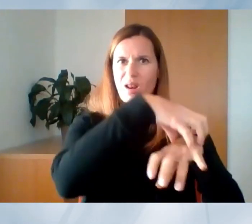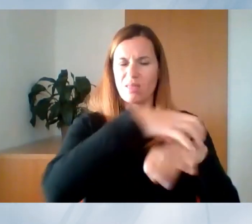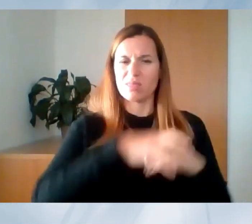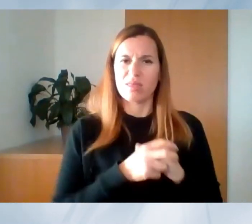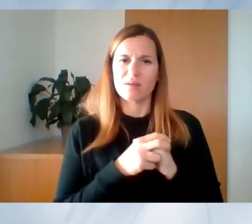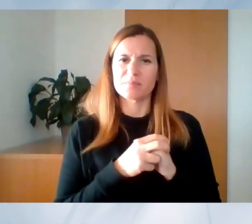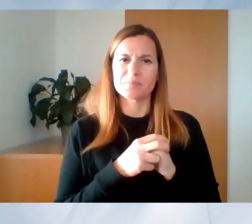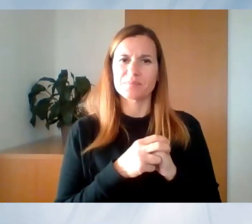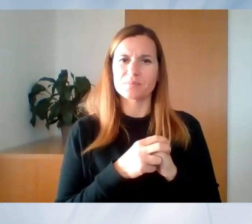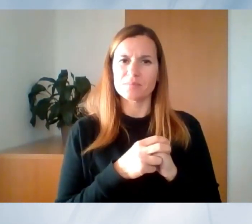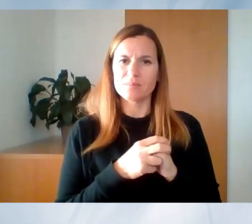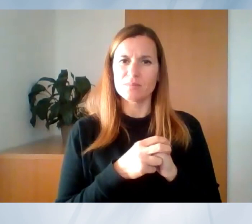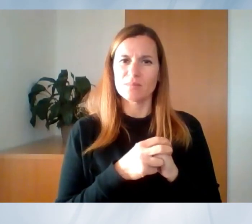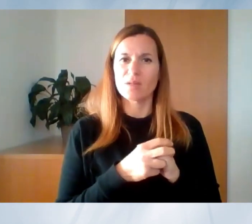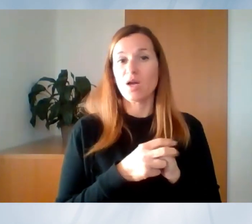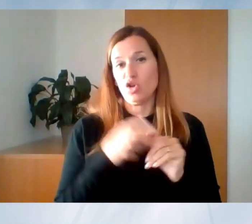Potem,